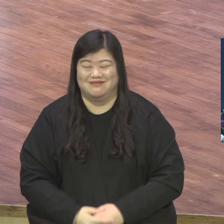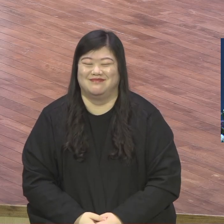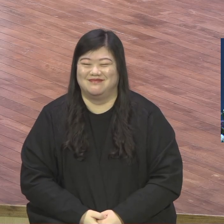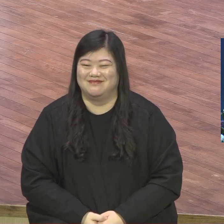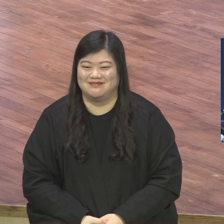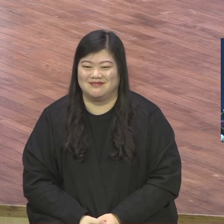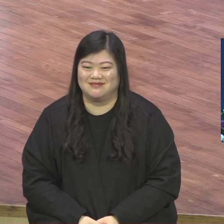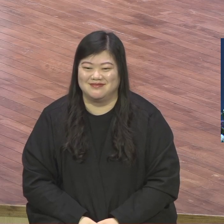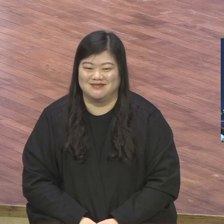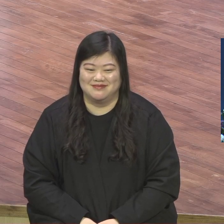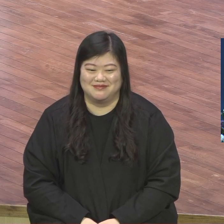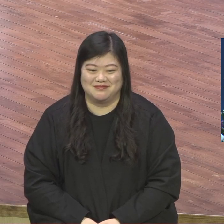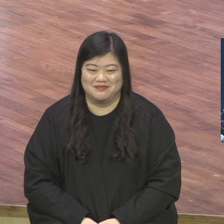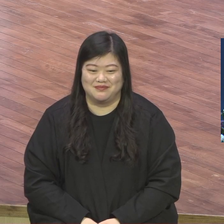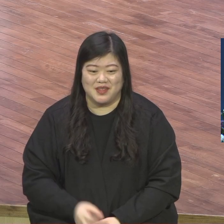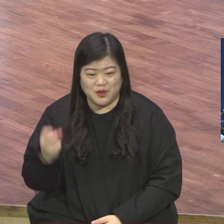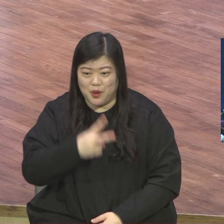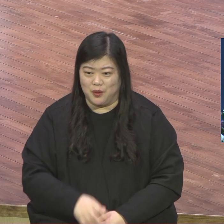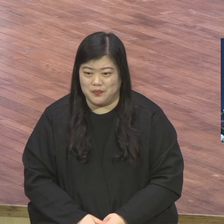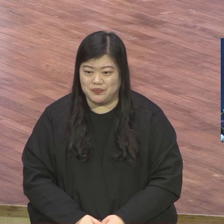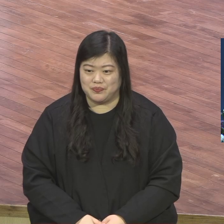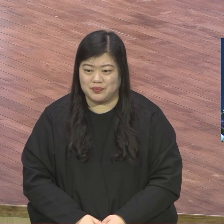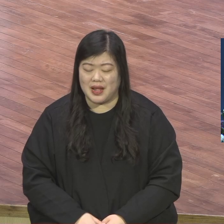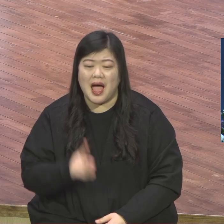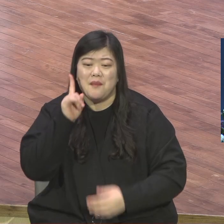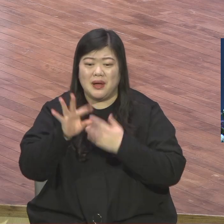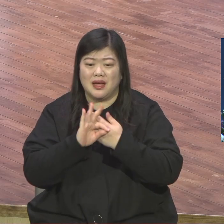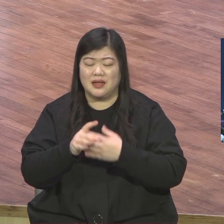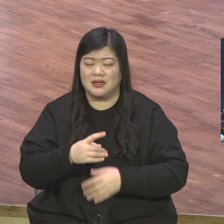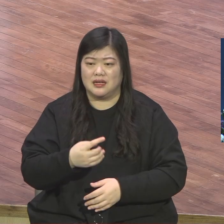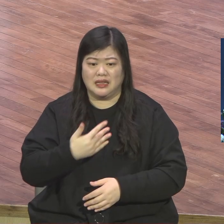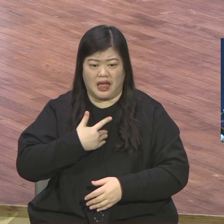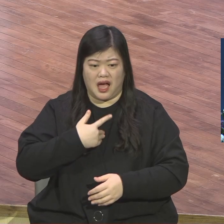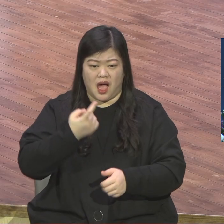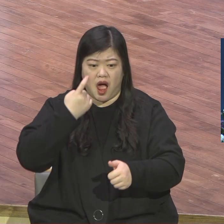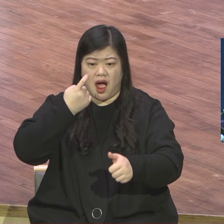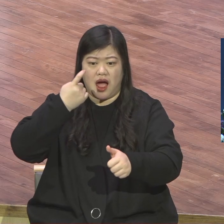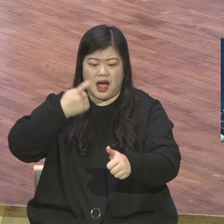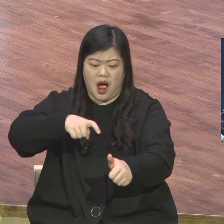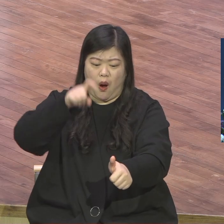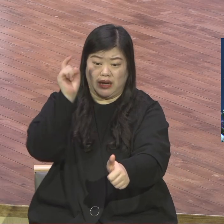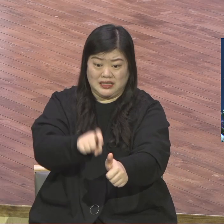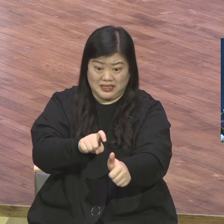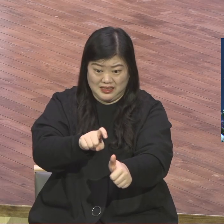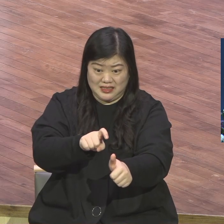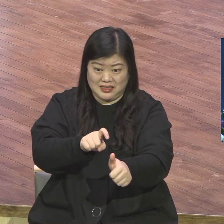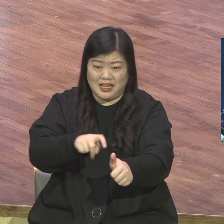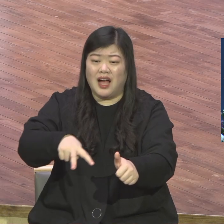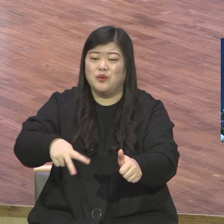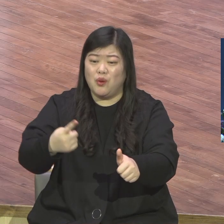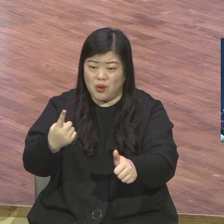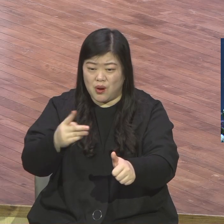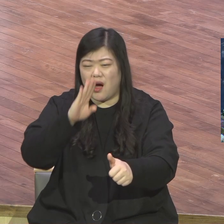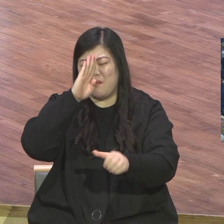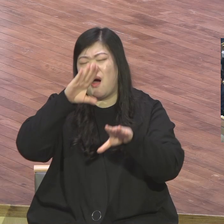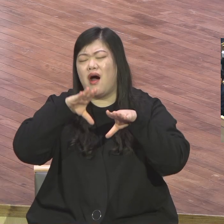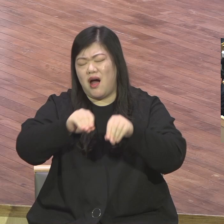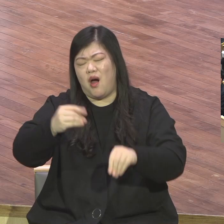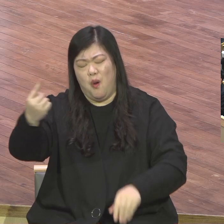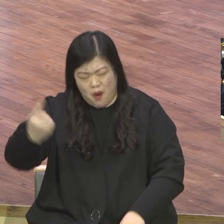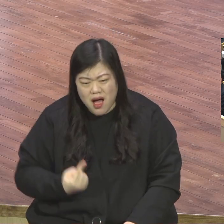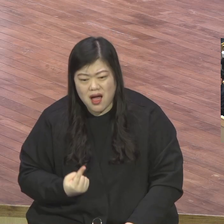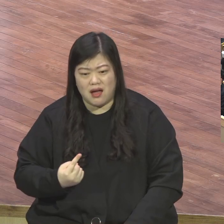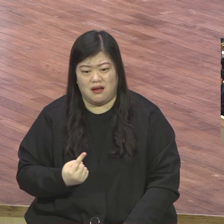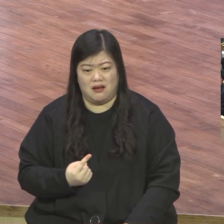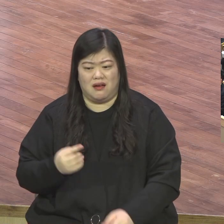걸려도 괜찮아. 하나님께서 다 치유해 주실 거야. 안 해줘도 괜찮아. 천국이야. 아멘.